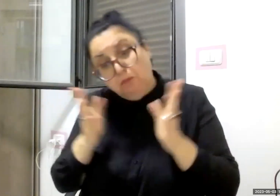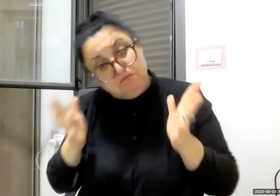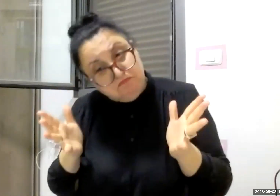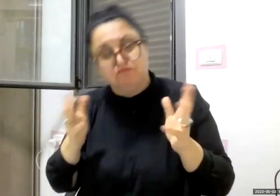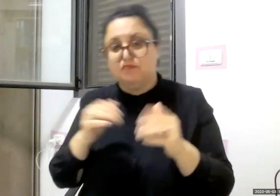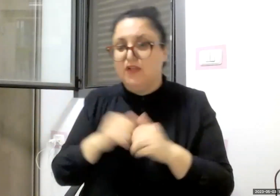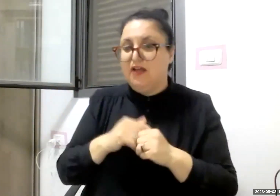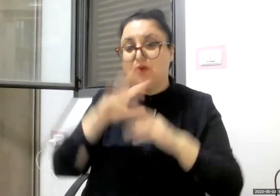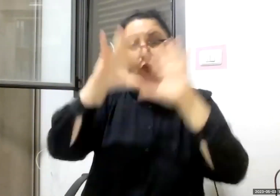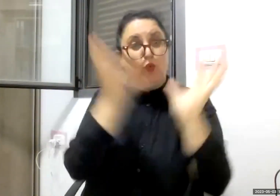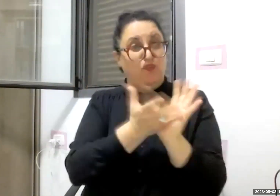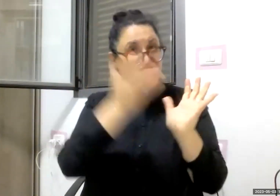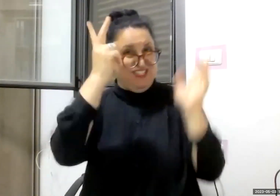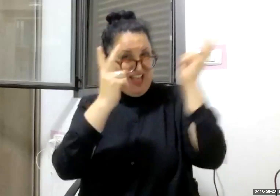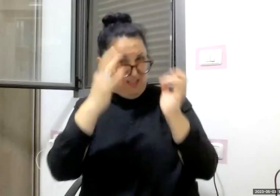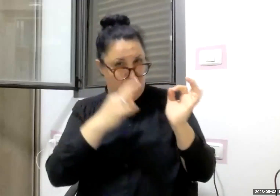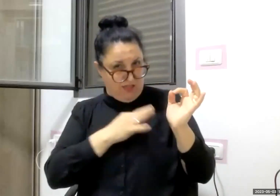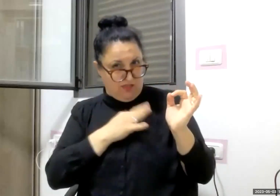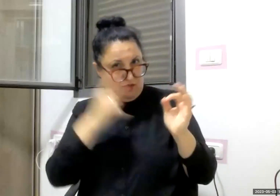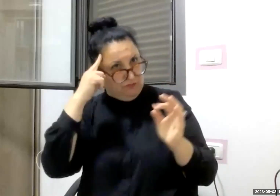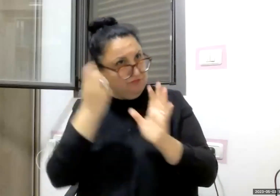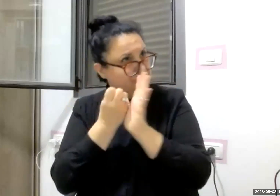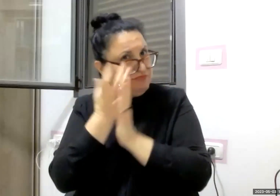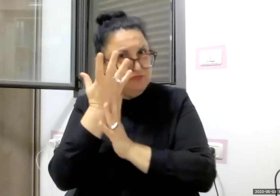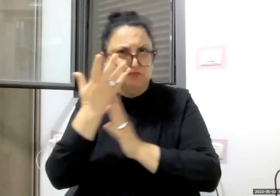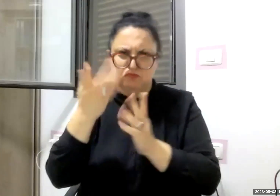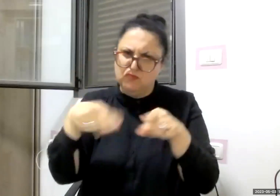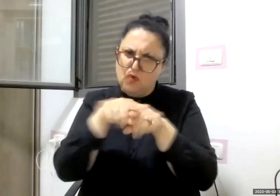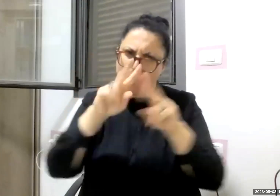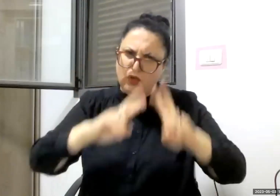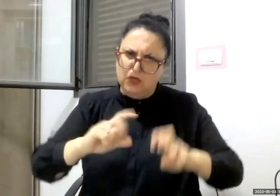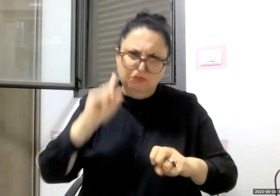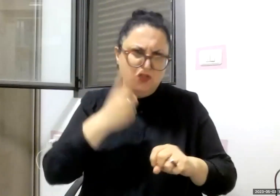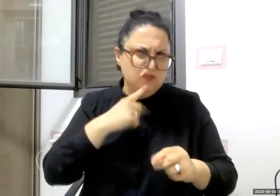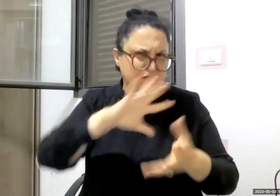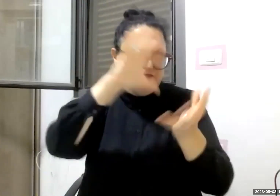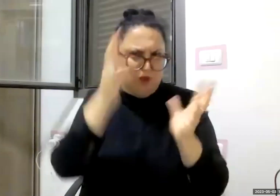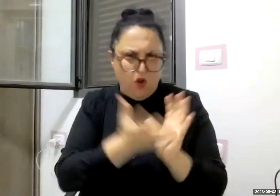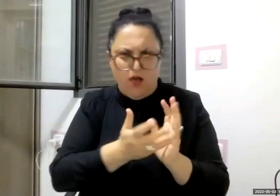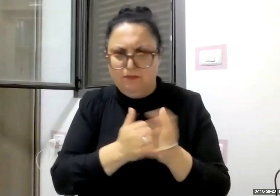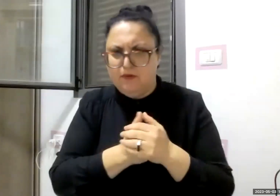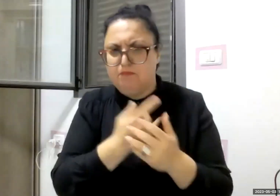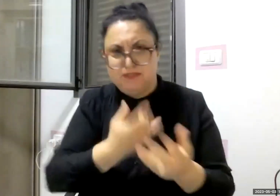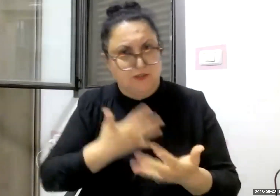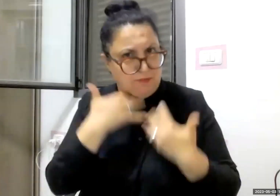ומסמן את צפת סימנים, גוף הידע שלי הוא באמת חוקרים